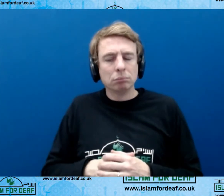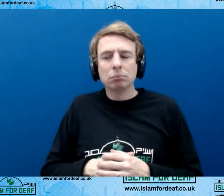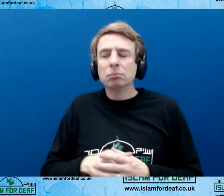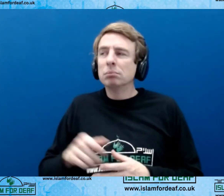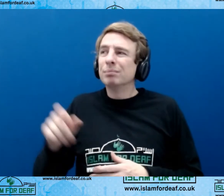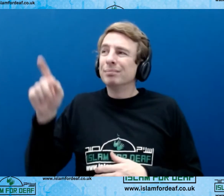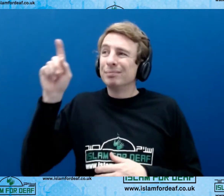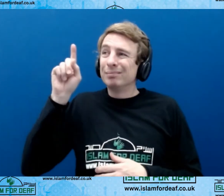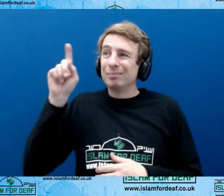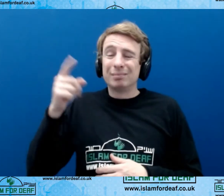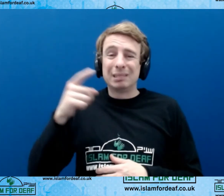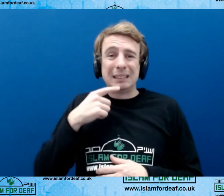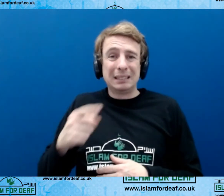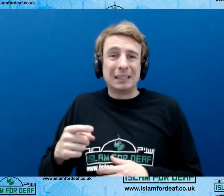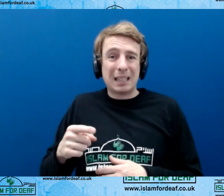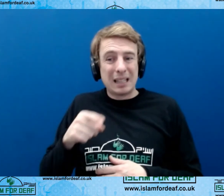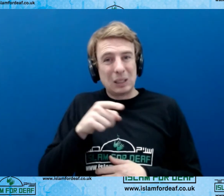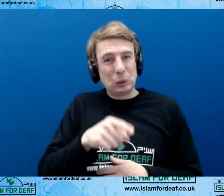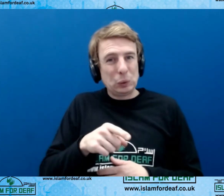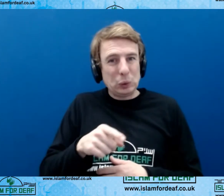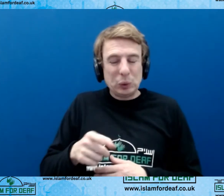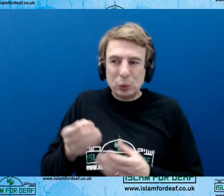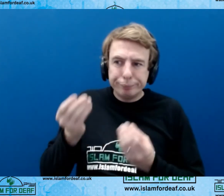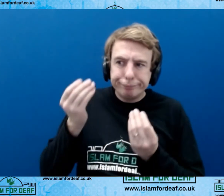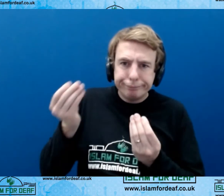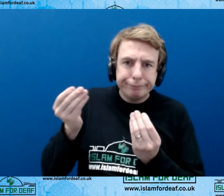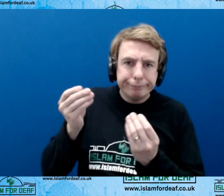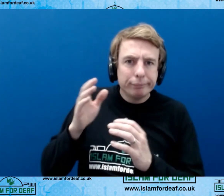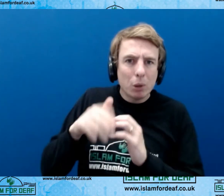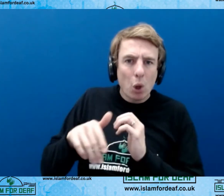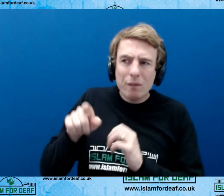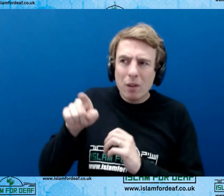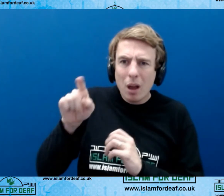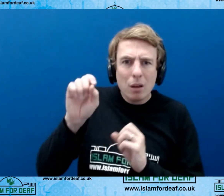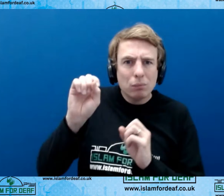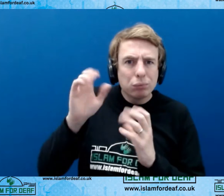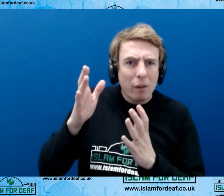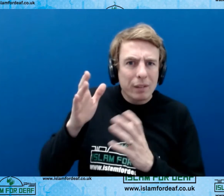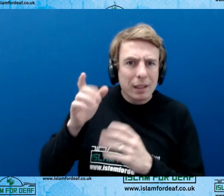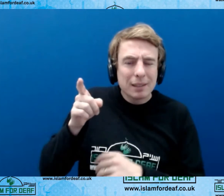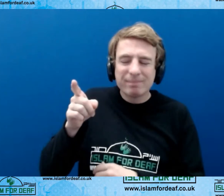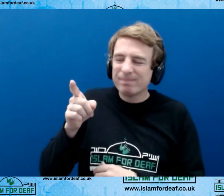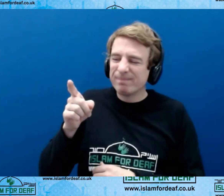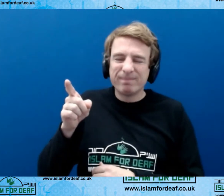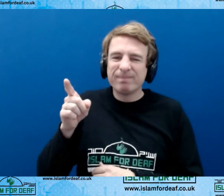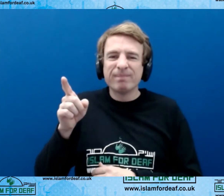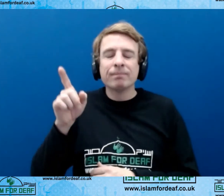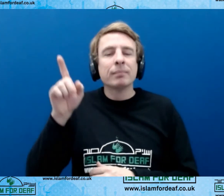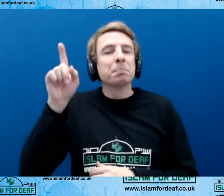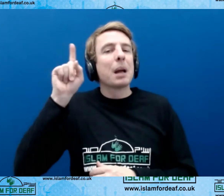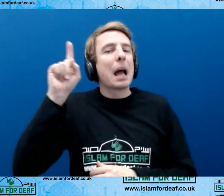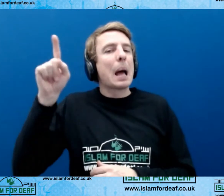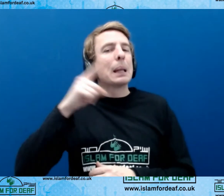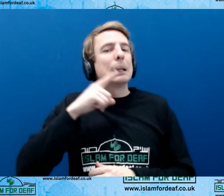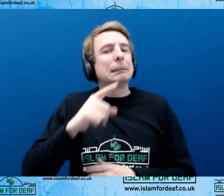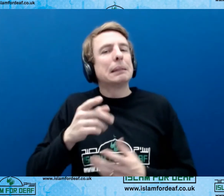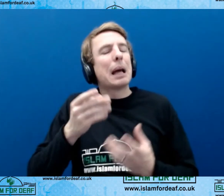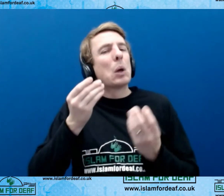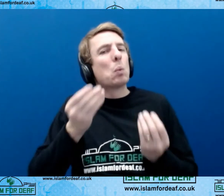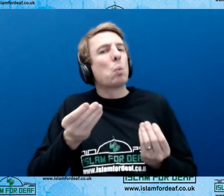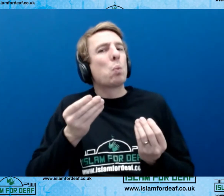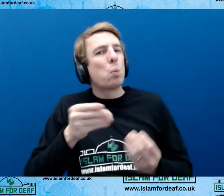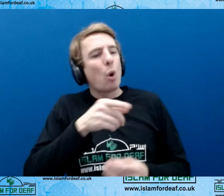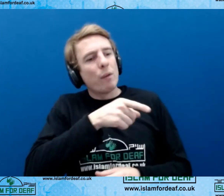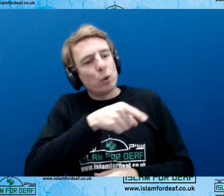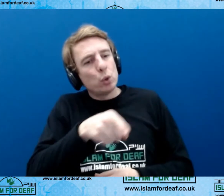Abu Lahab. فقال تعالى بعدها ما أغنى عنه ماله وما كسب أي الأموال التي جمعها